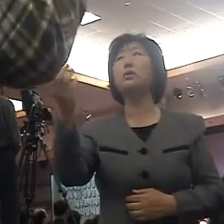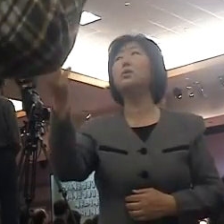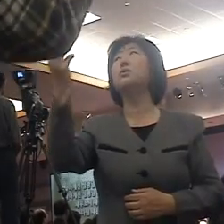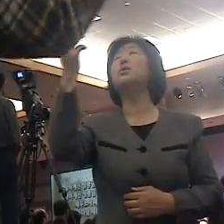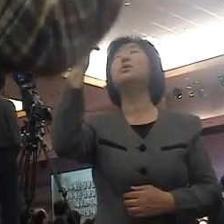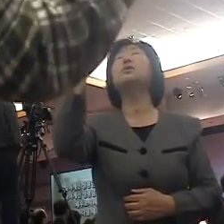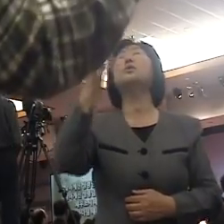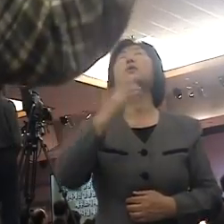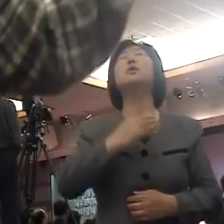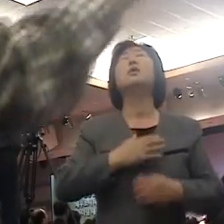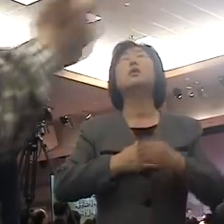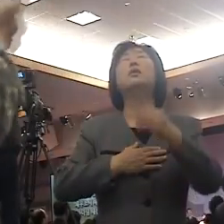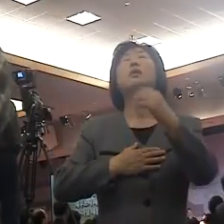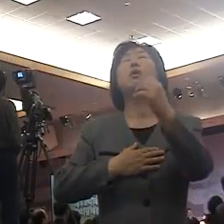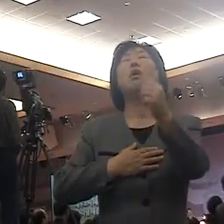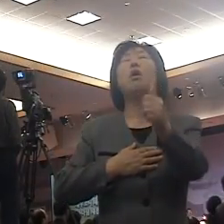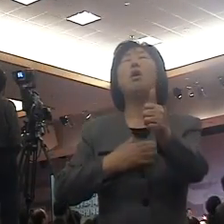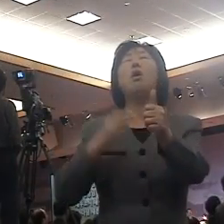성령님,